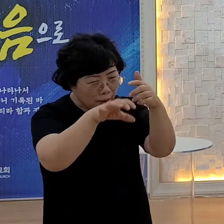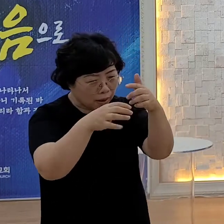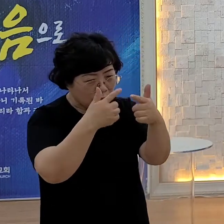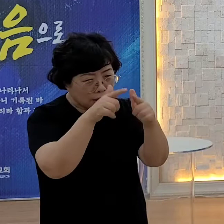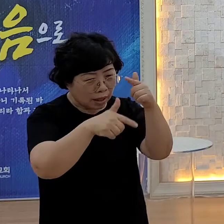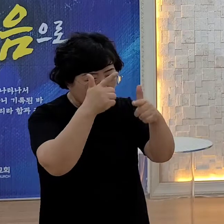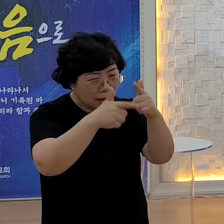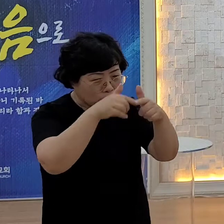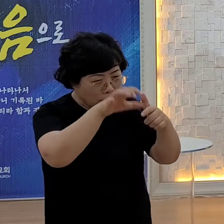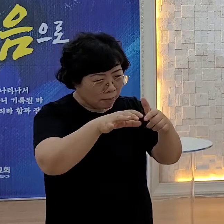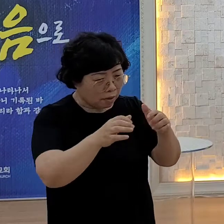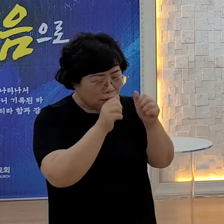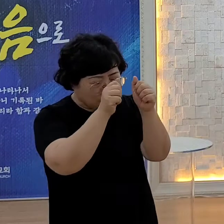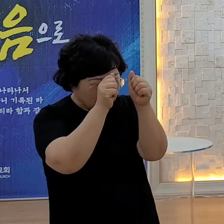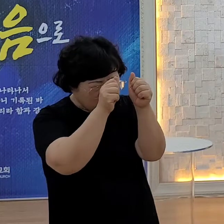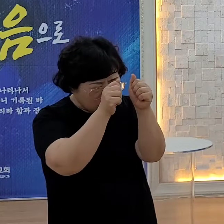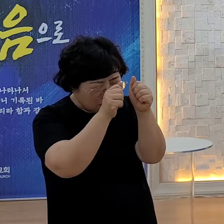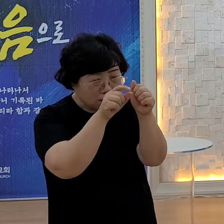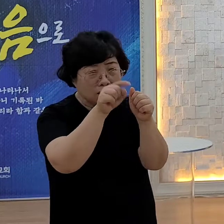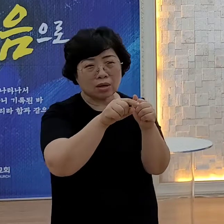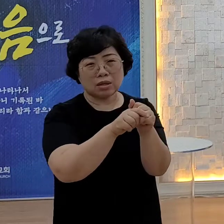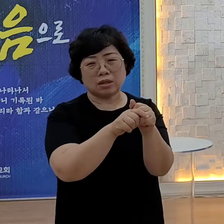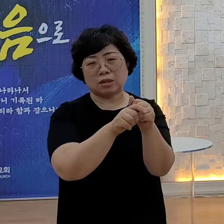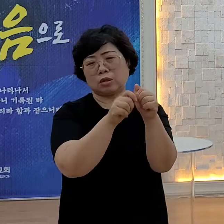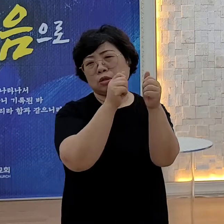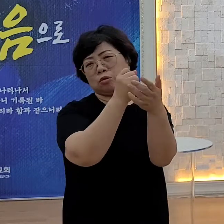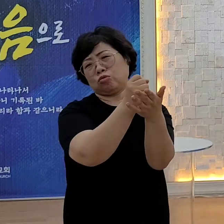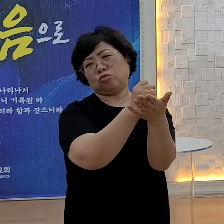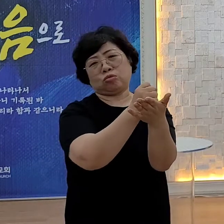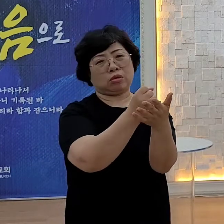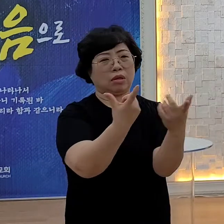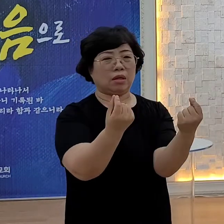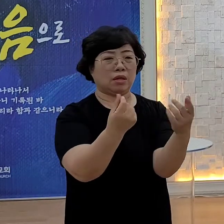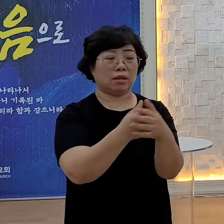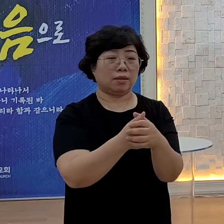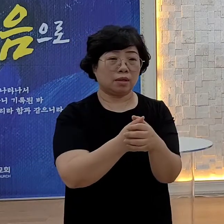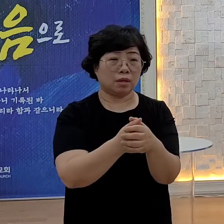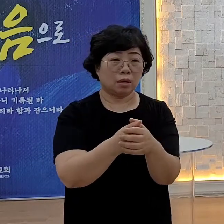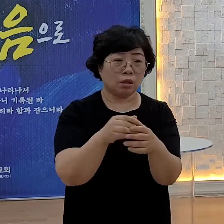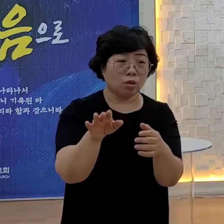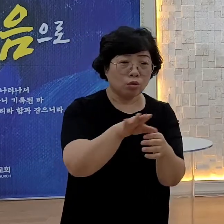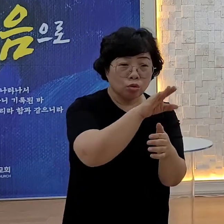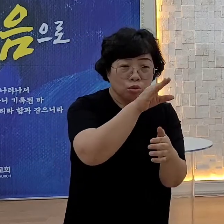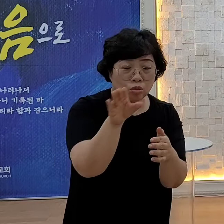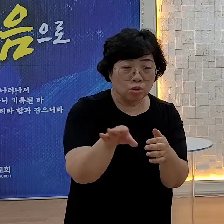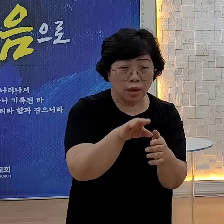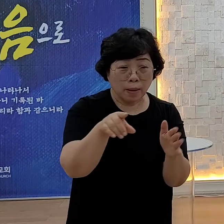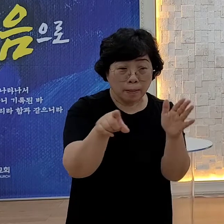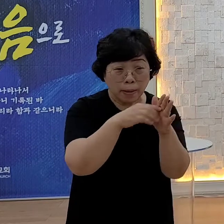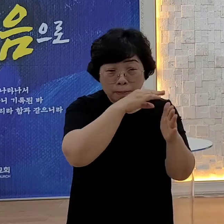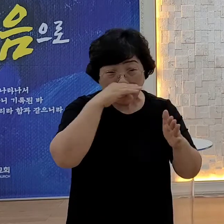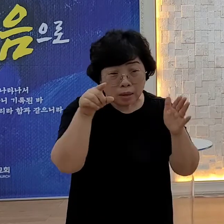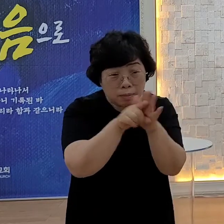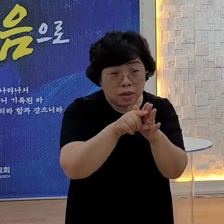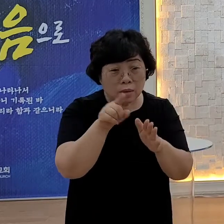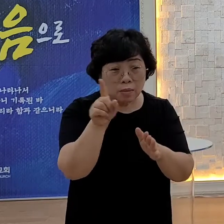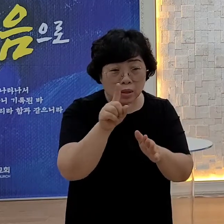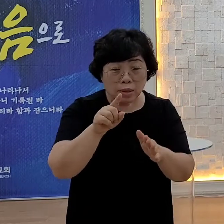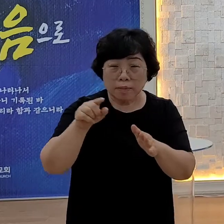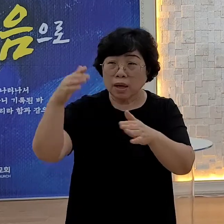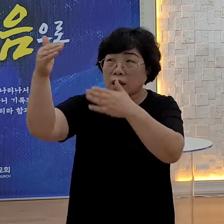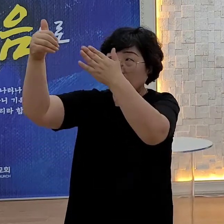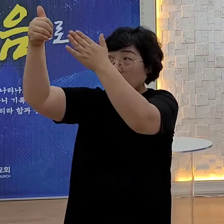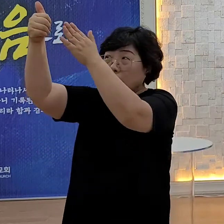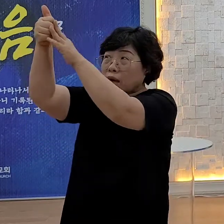아닙니다. 믿음은 대상이. 뭘 믿는다고? 하나님을 믿고 그분이 약속하신 말씀을